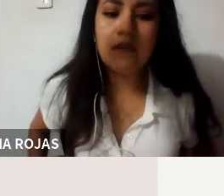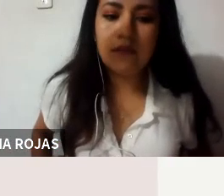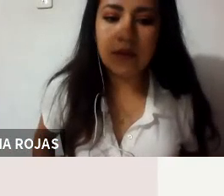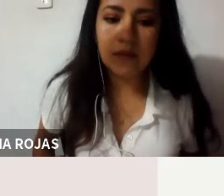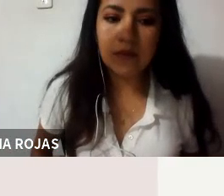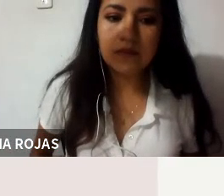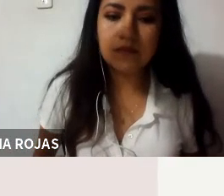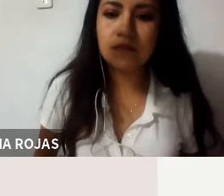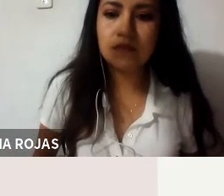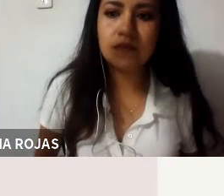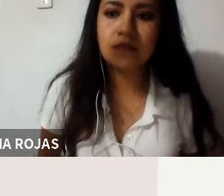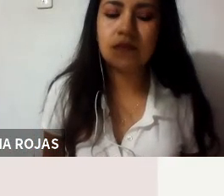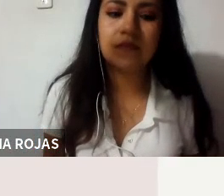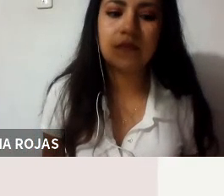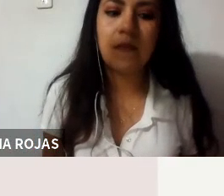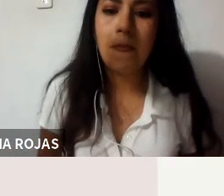enfermo,